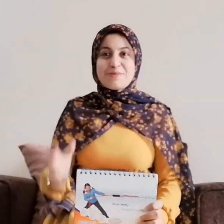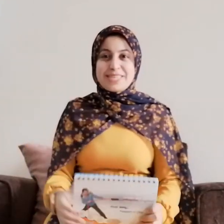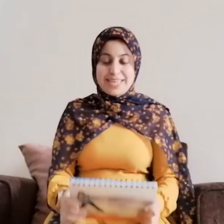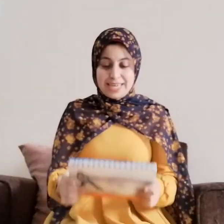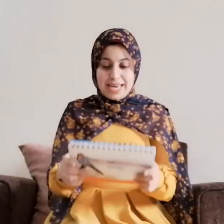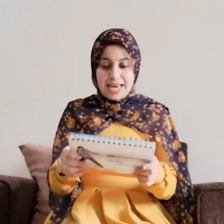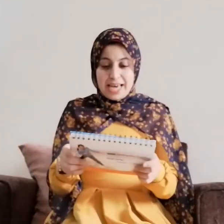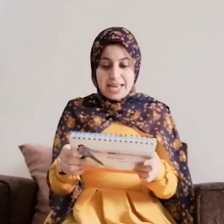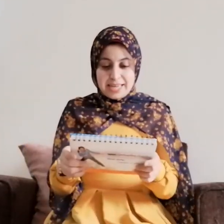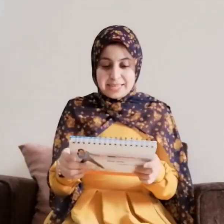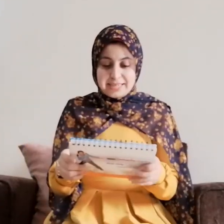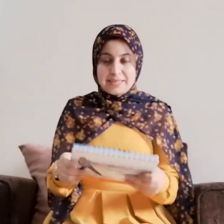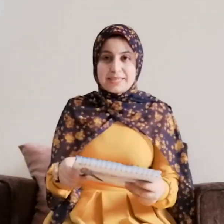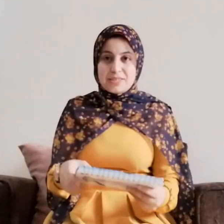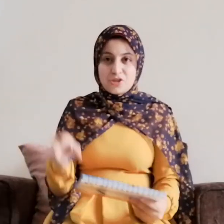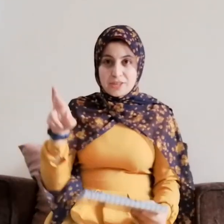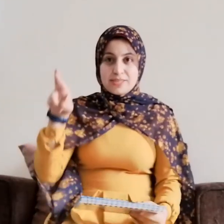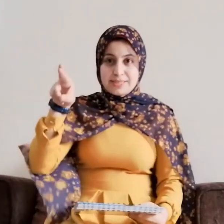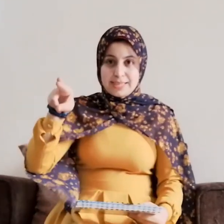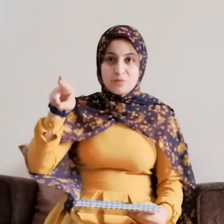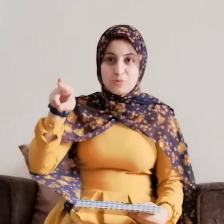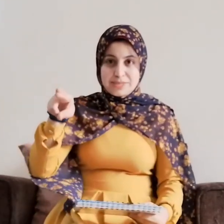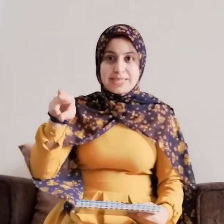مسيحي. شخص ديانته مسيحية.